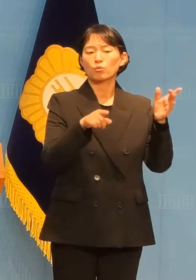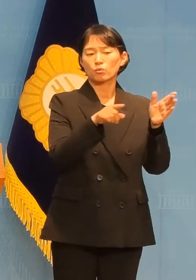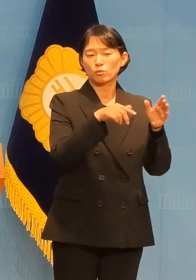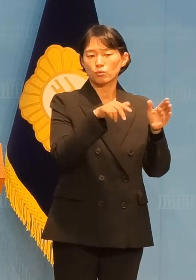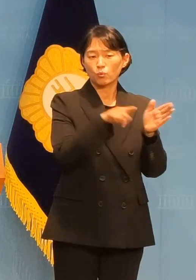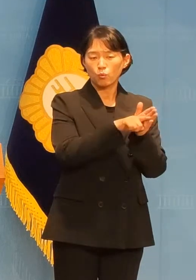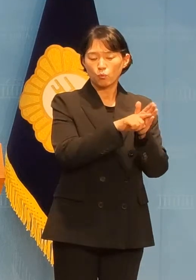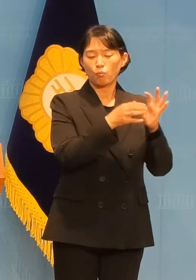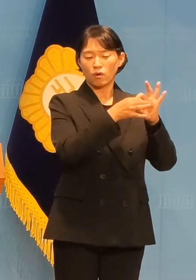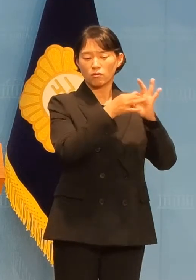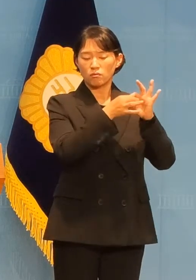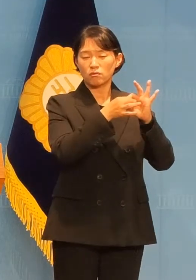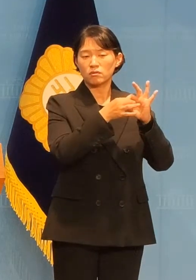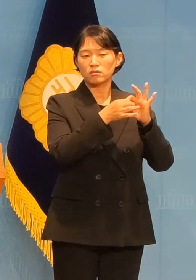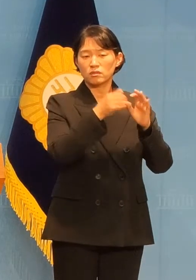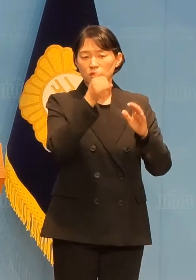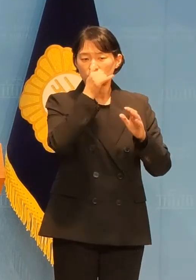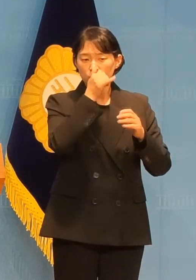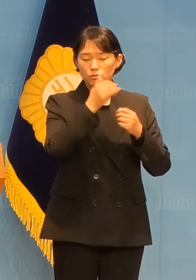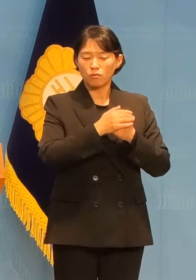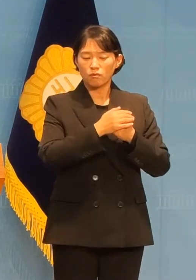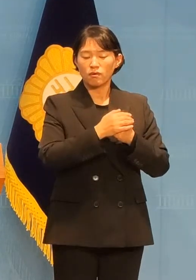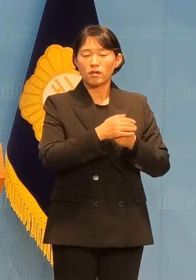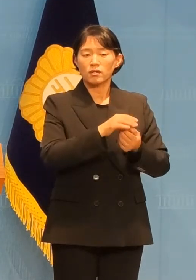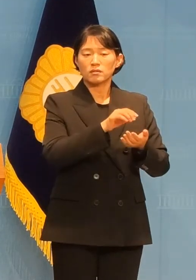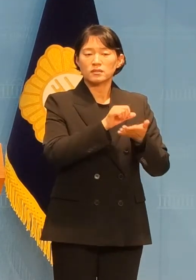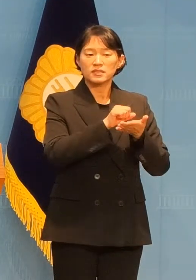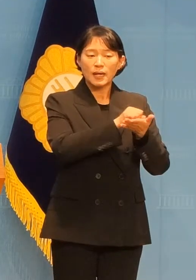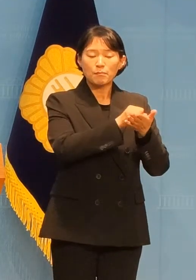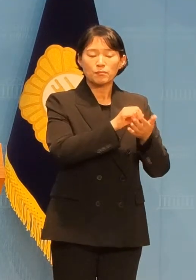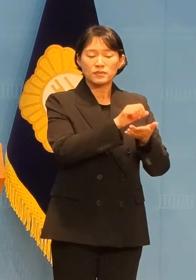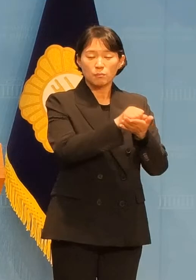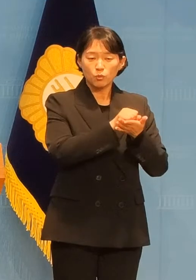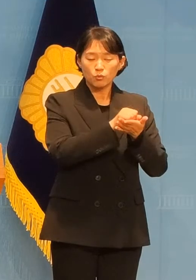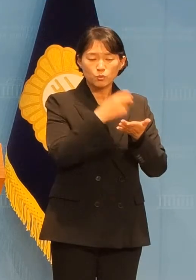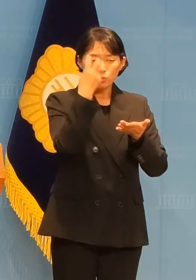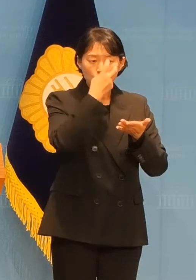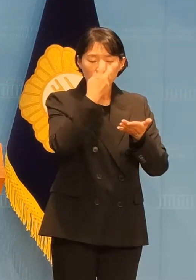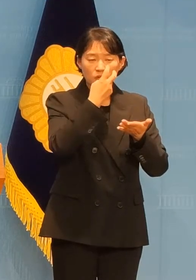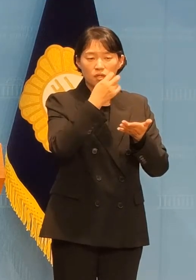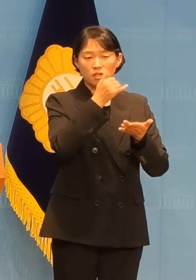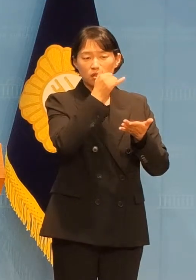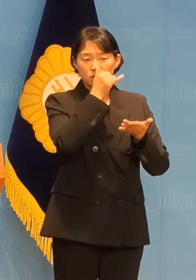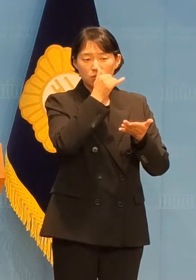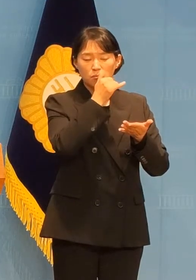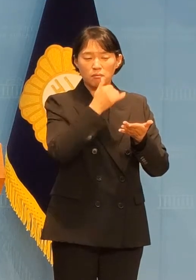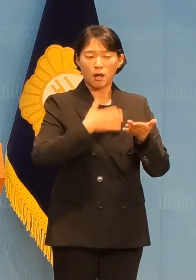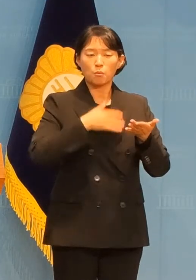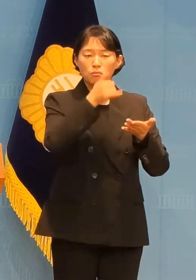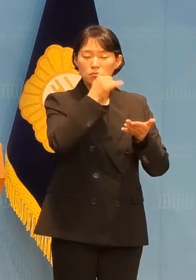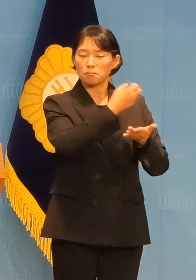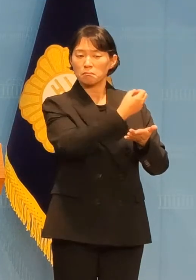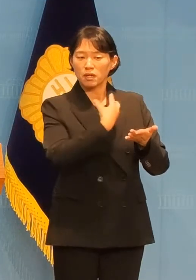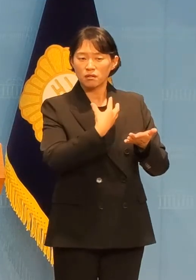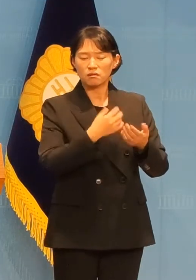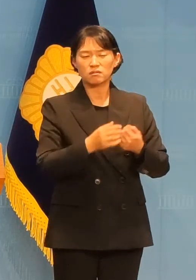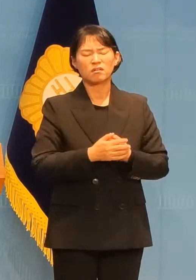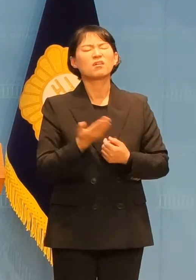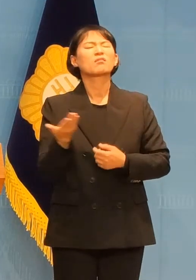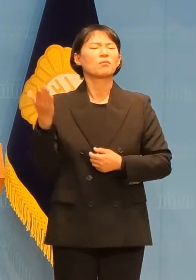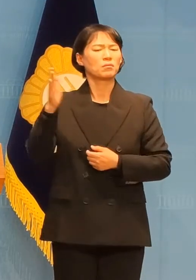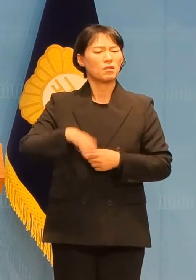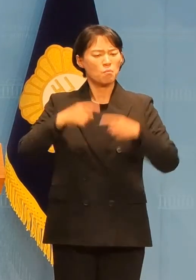사안으로 피의자 또는 참고인 조사를 받고 있는 것으로 알고 있다는 취지의 발언을 하셨습니다. 그러나